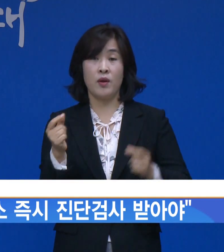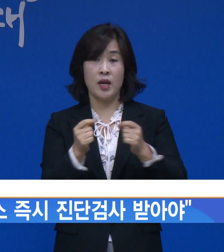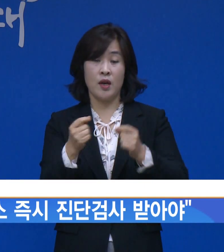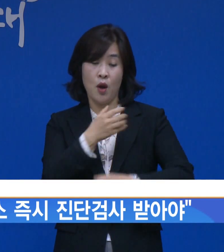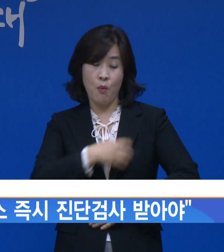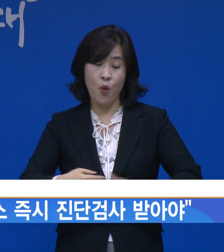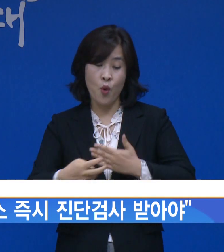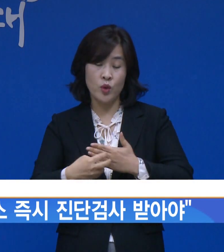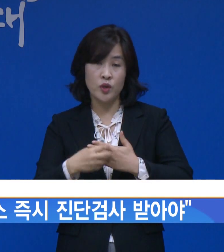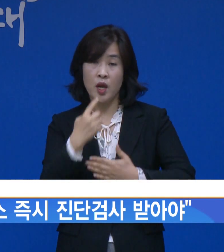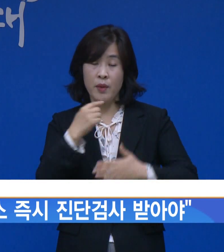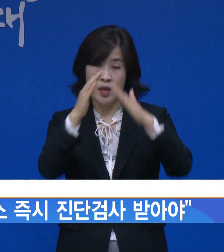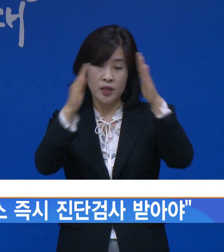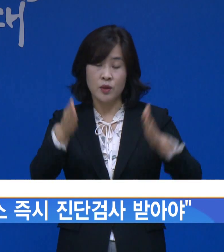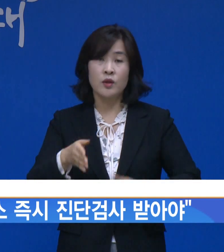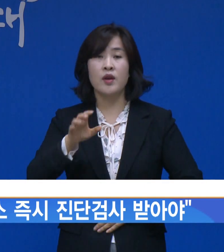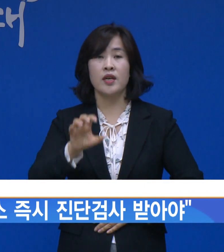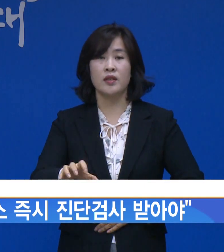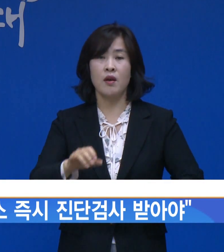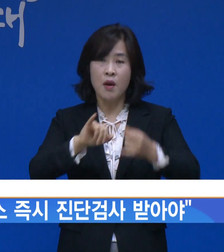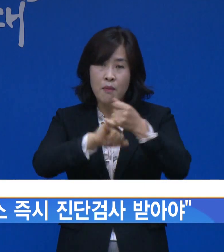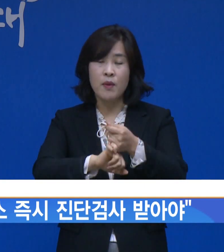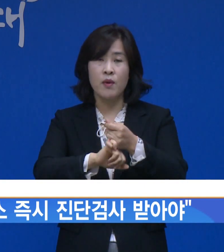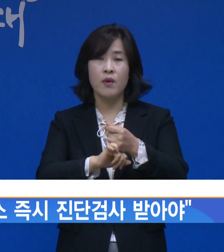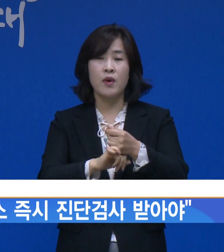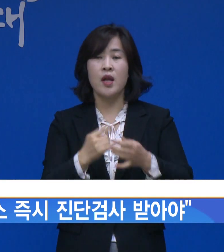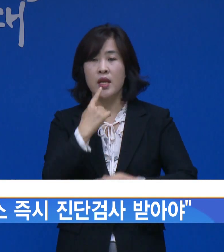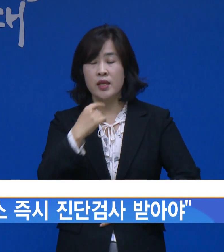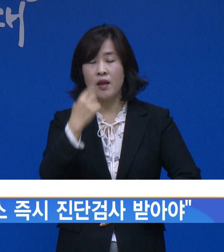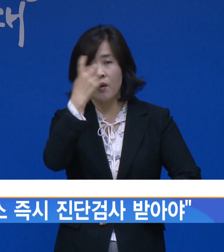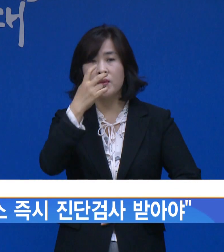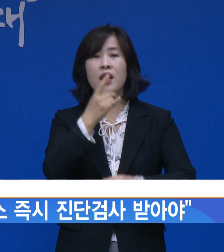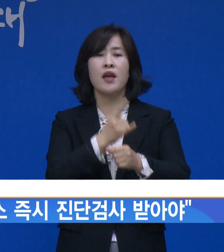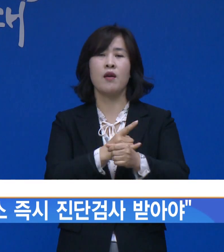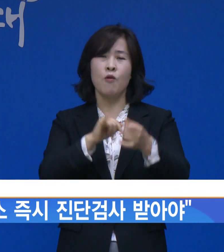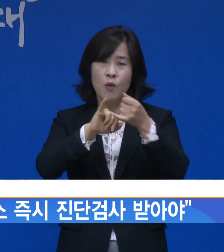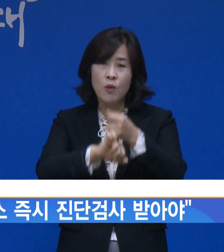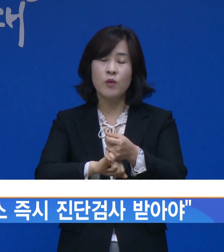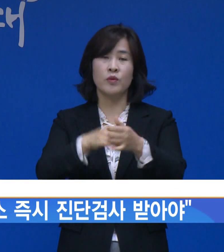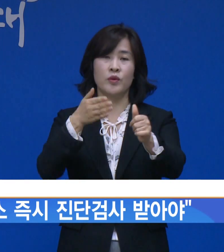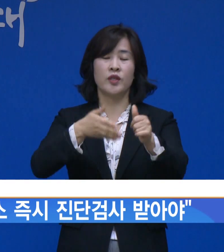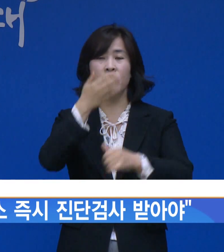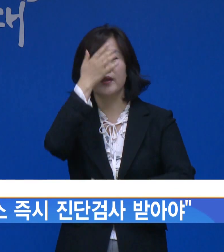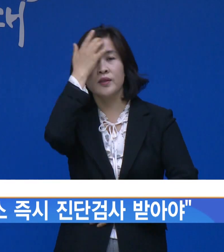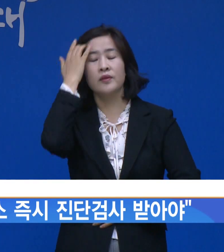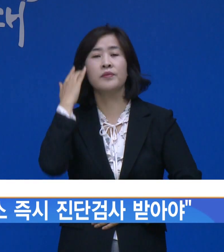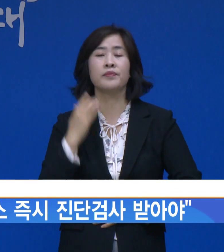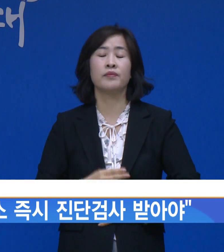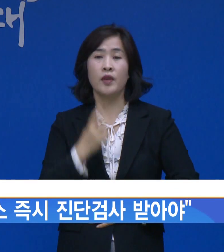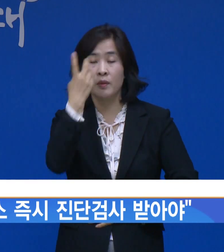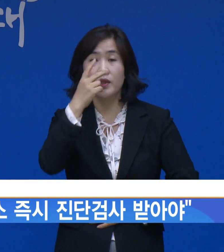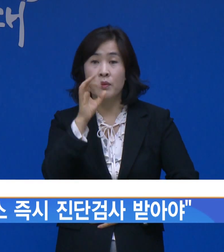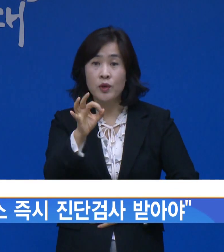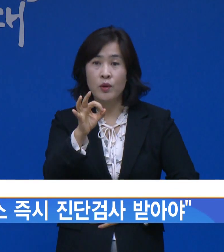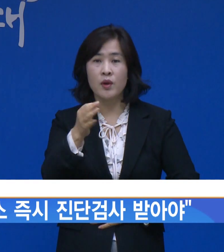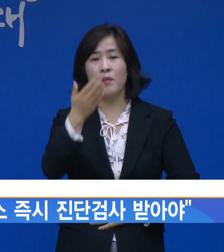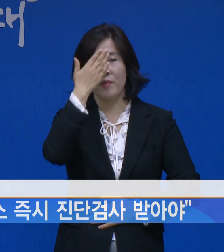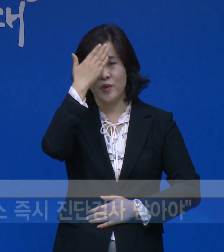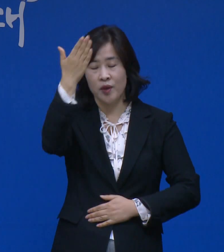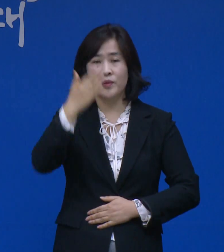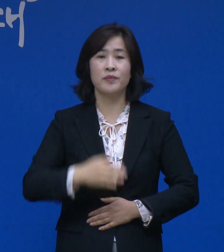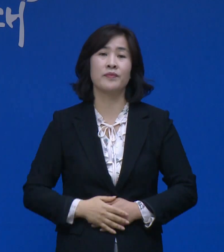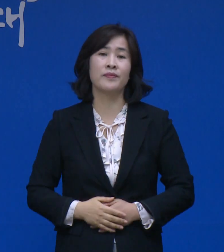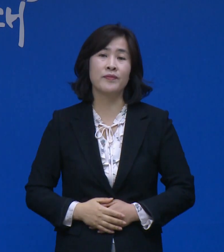보건소 선별진료소에서 즉시 진단검사를 받아주시기 바랍니다. 검사 비용은